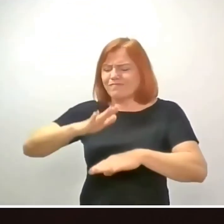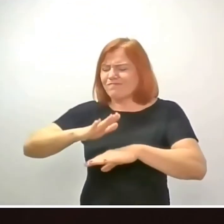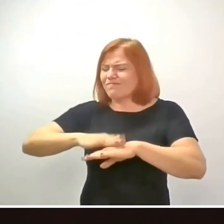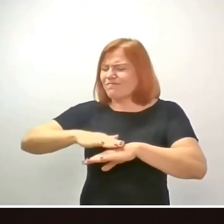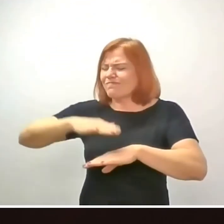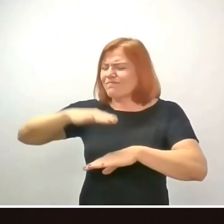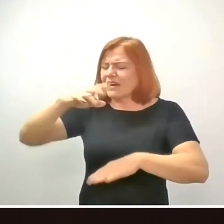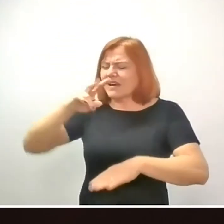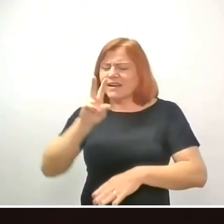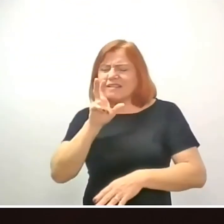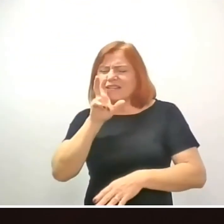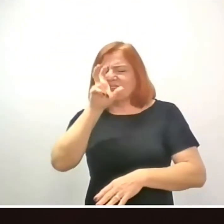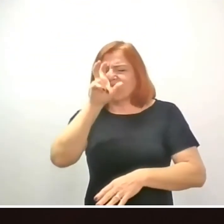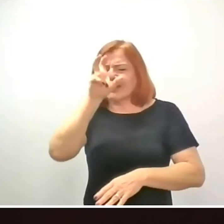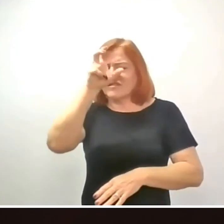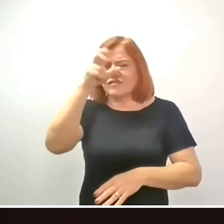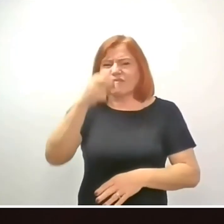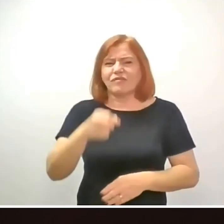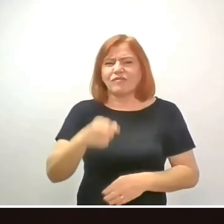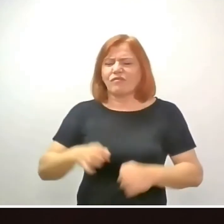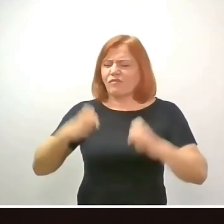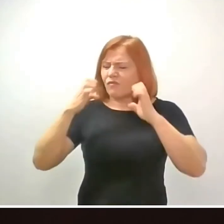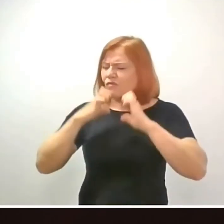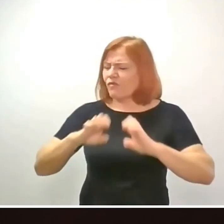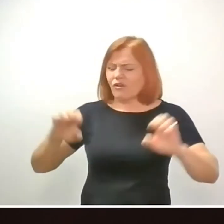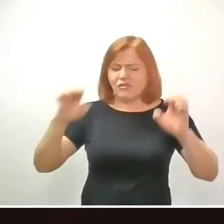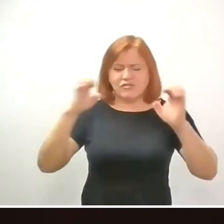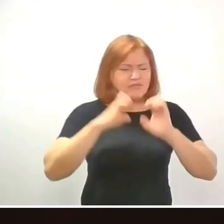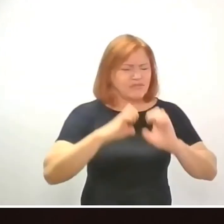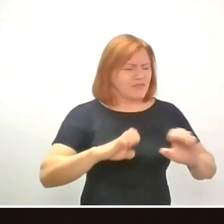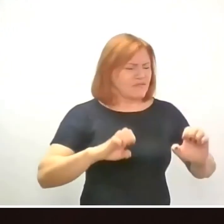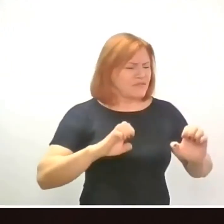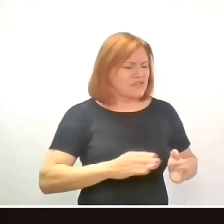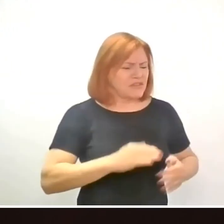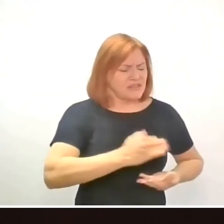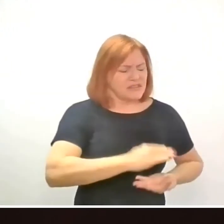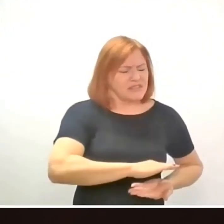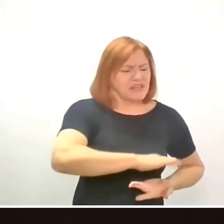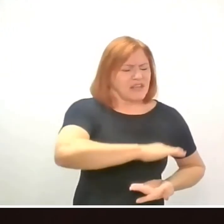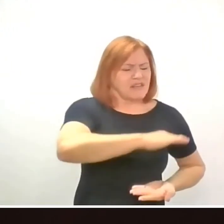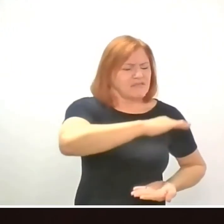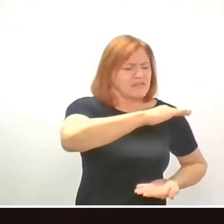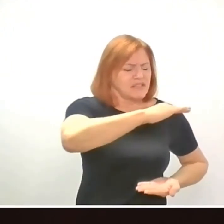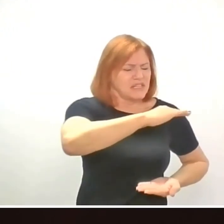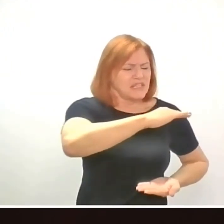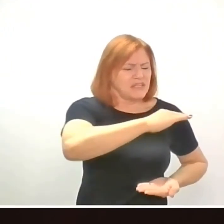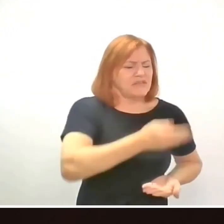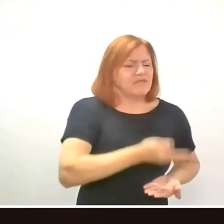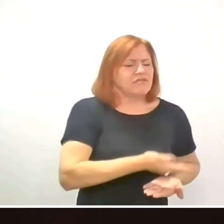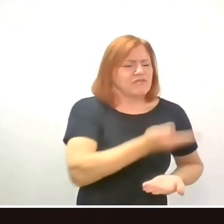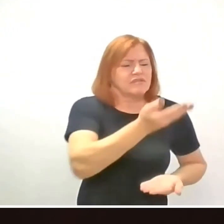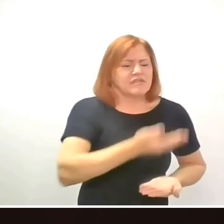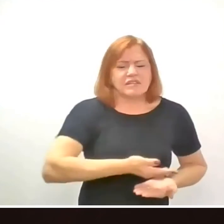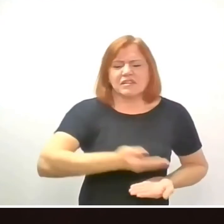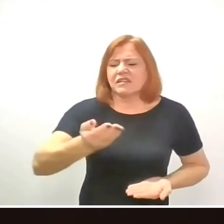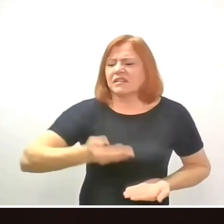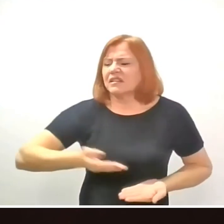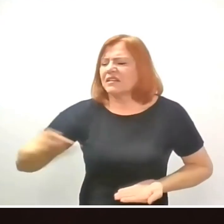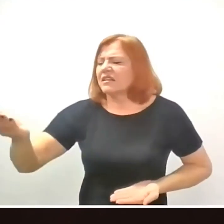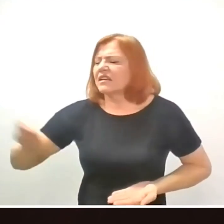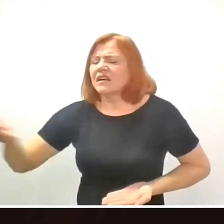ruas. As pessoas estão começando a conhecer, né, a palavra de Deus, a palavra escrita, os